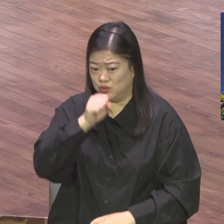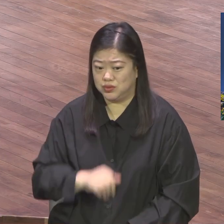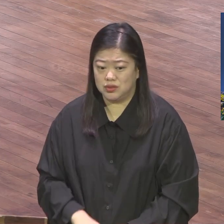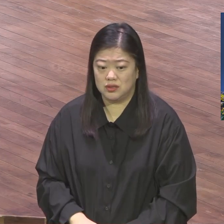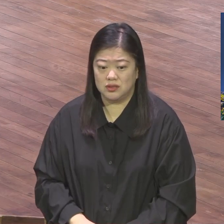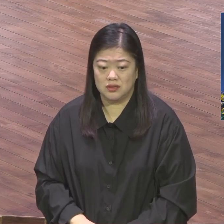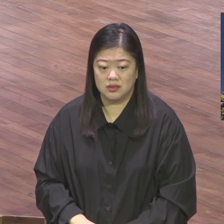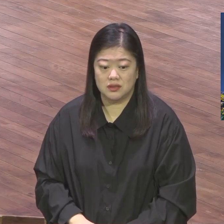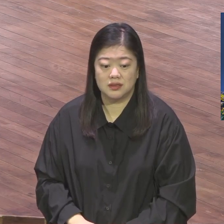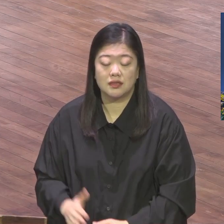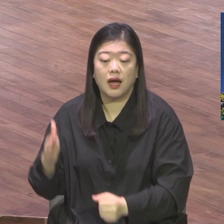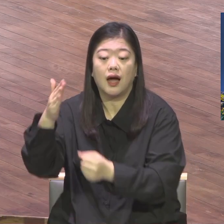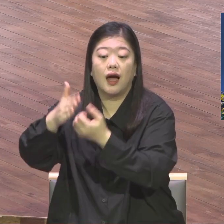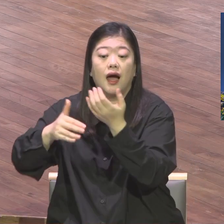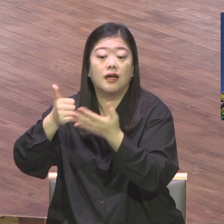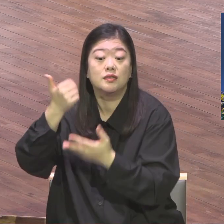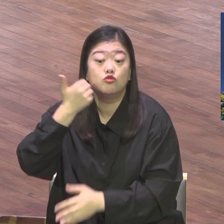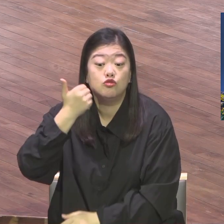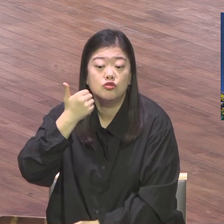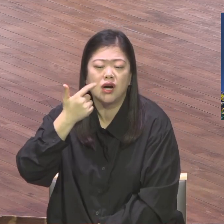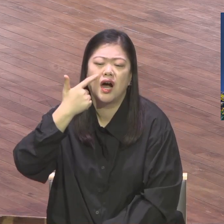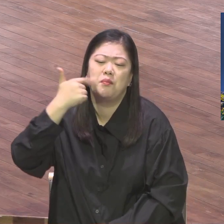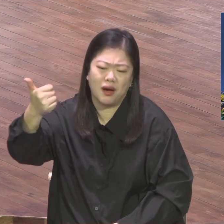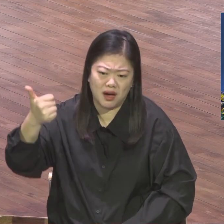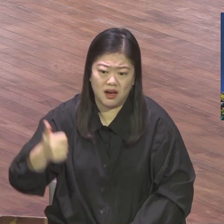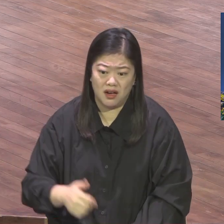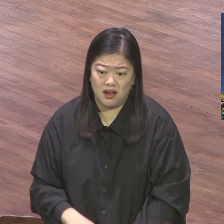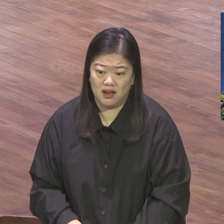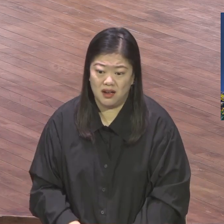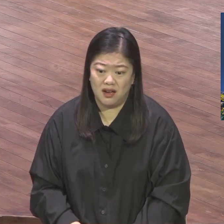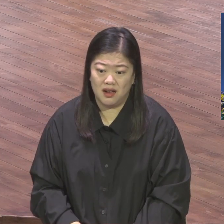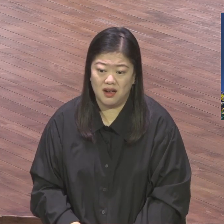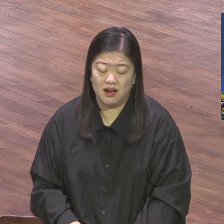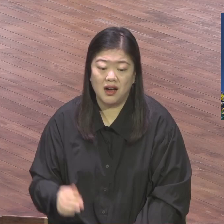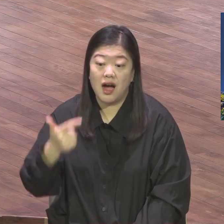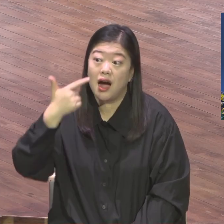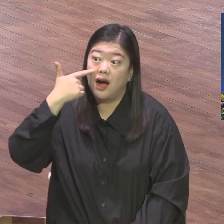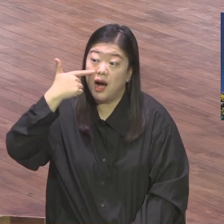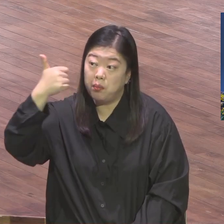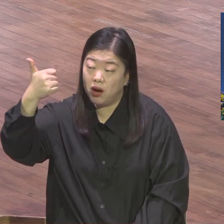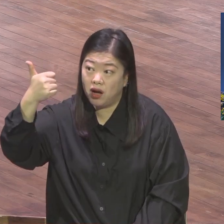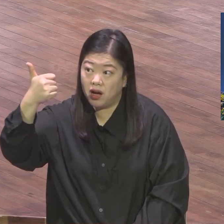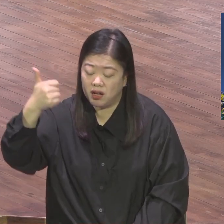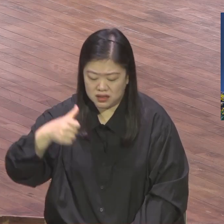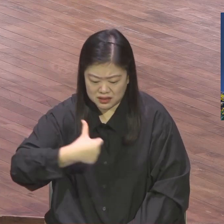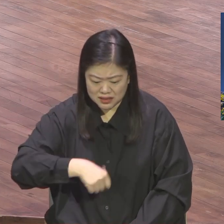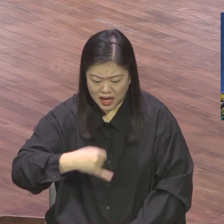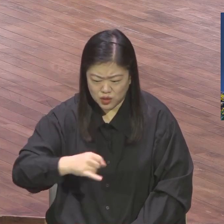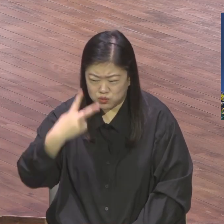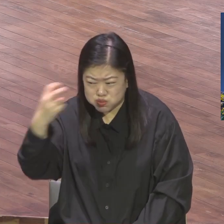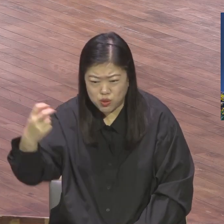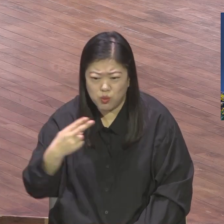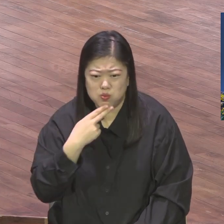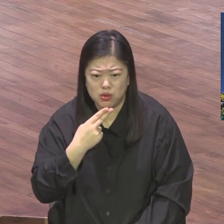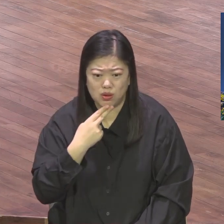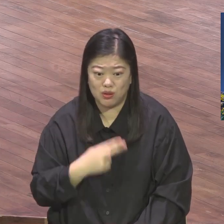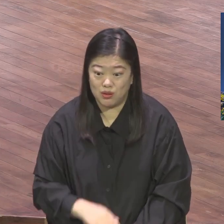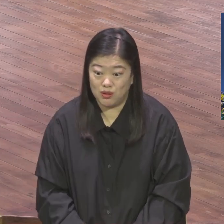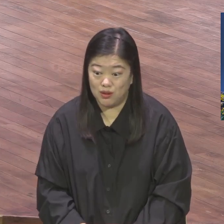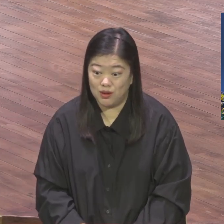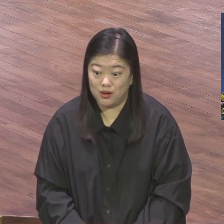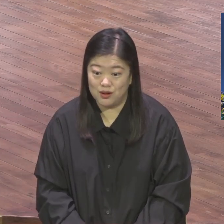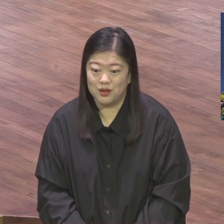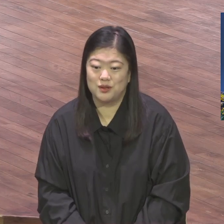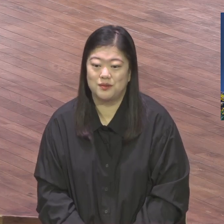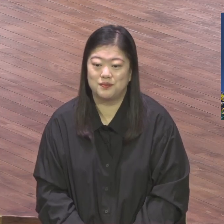하나님 나의 아버지잖아요. 기쁨을 이기지 못한대. 우리의 존재 가치만으로도 이거 내